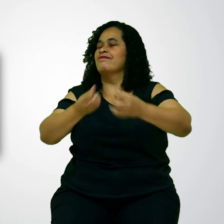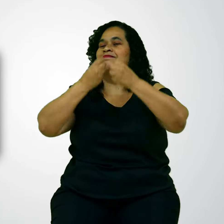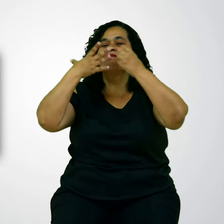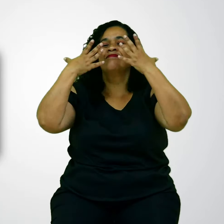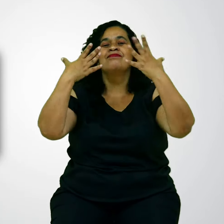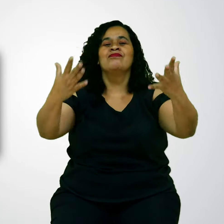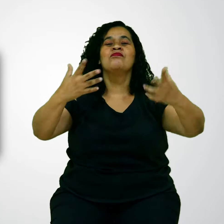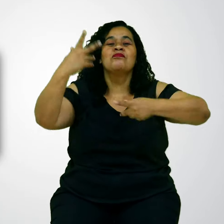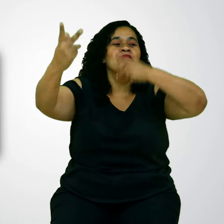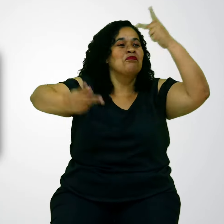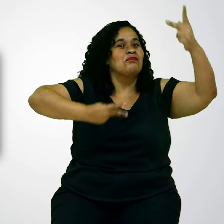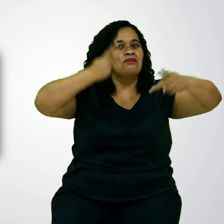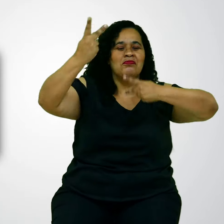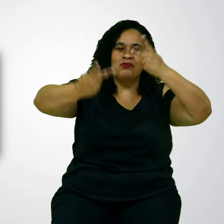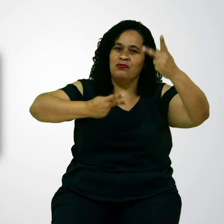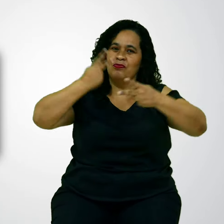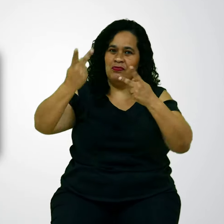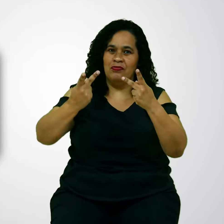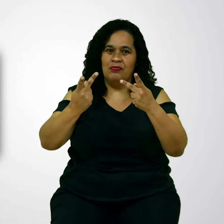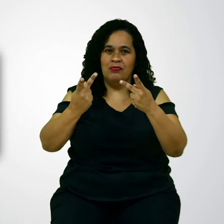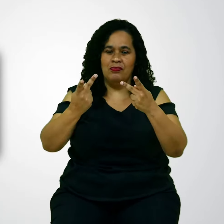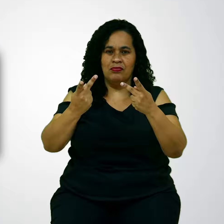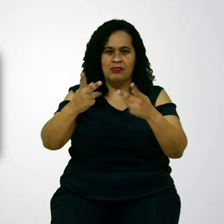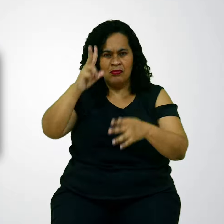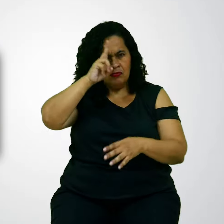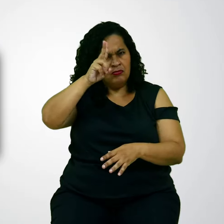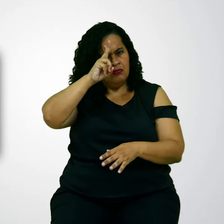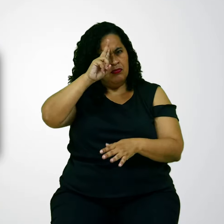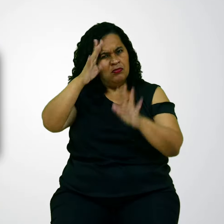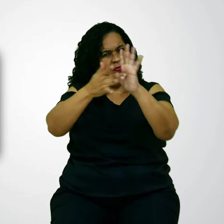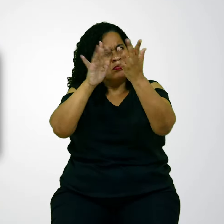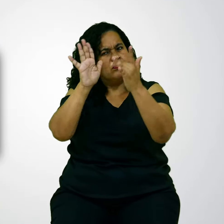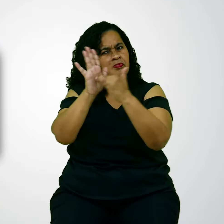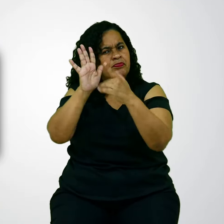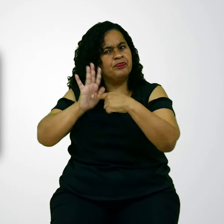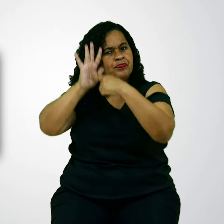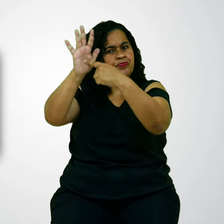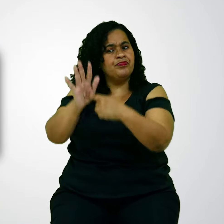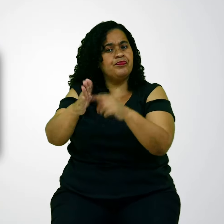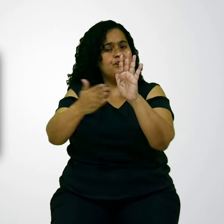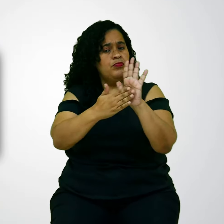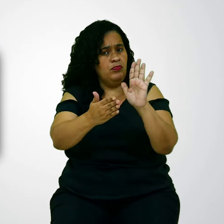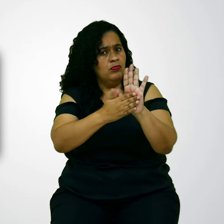Então, quando Jesus chega, ele propõe as boas notícias. Isso me faz